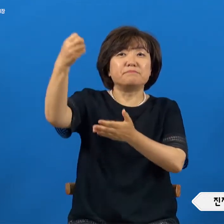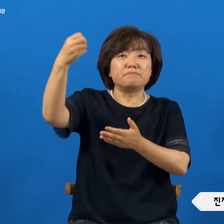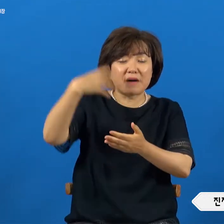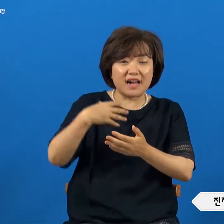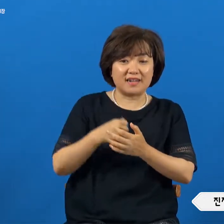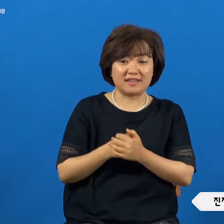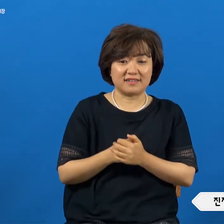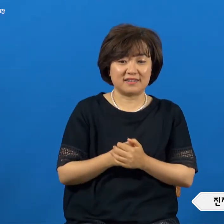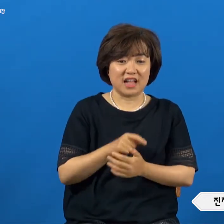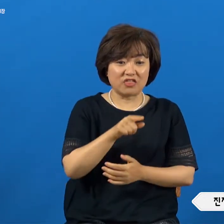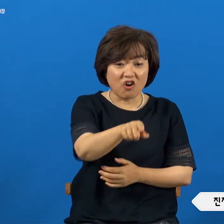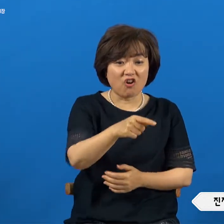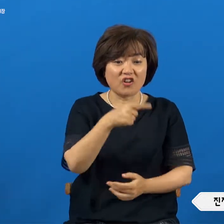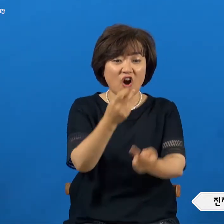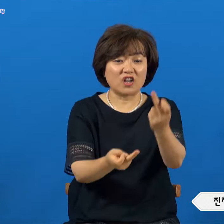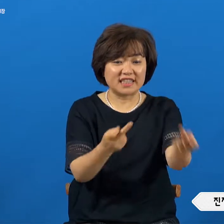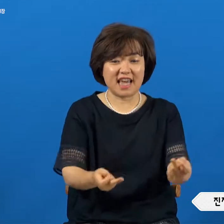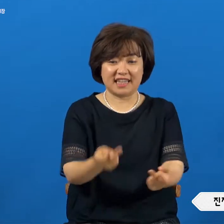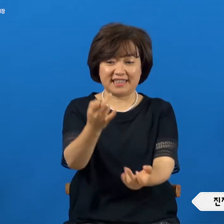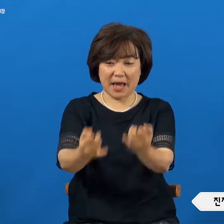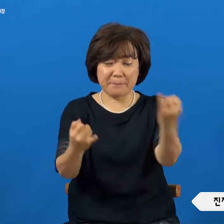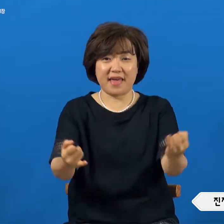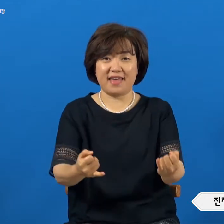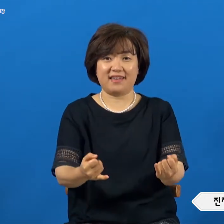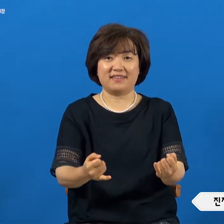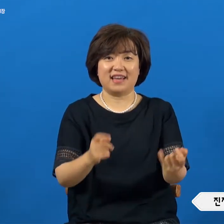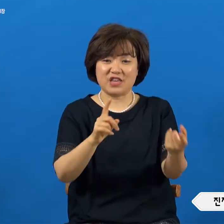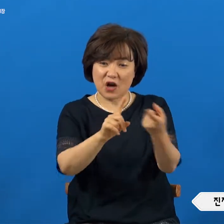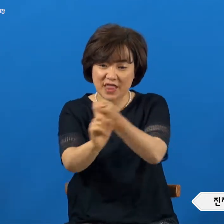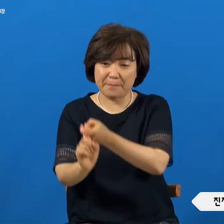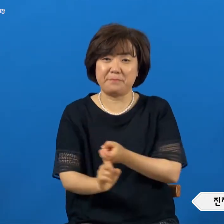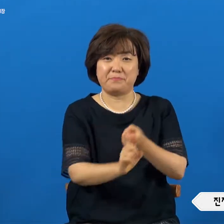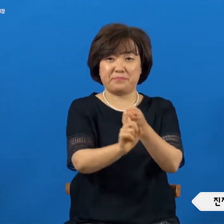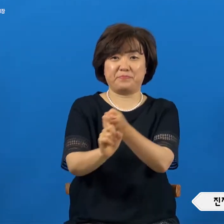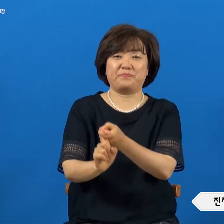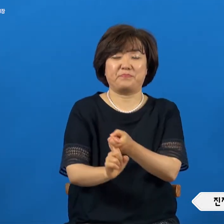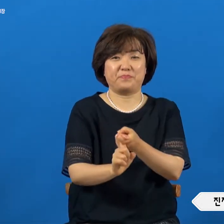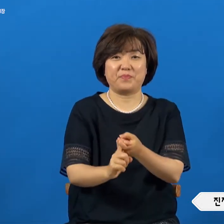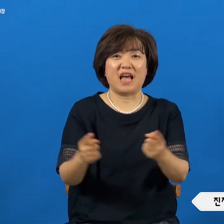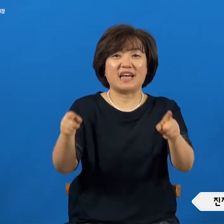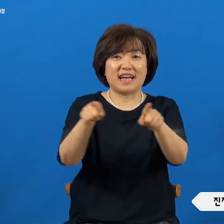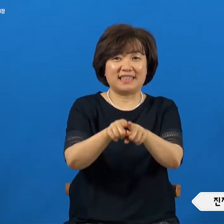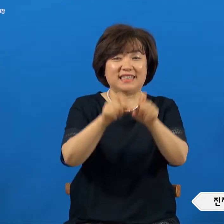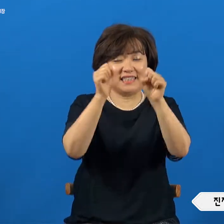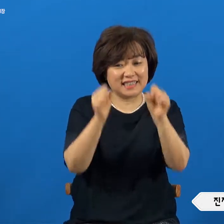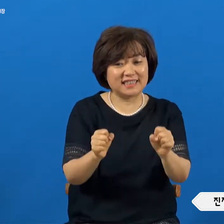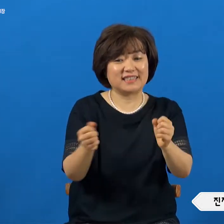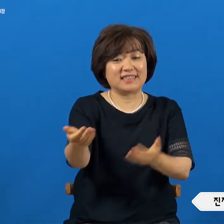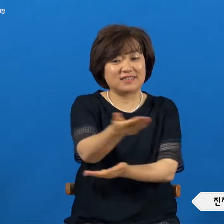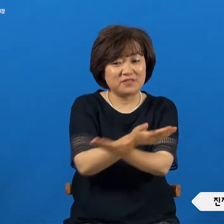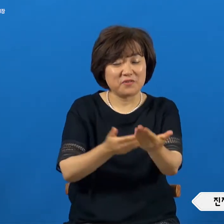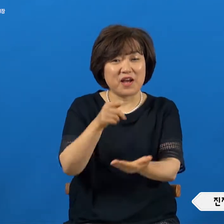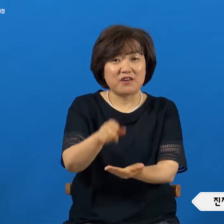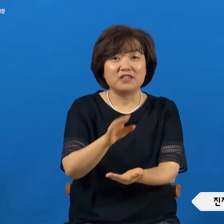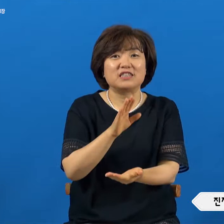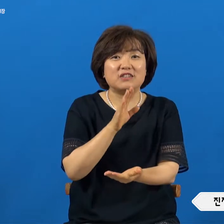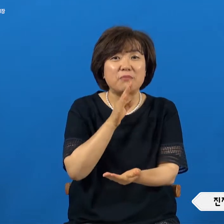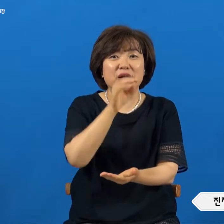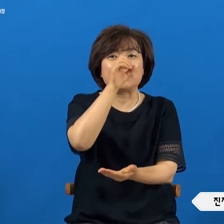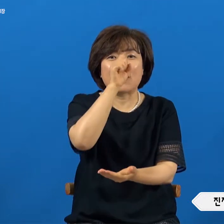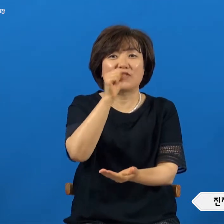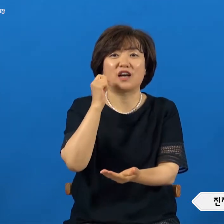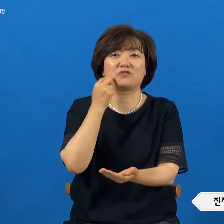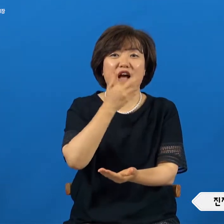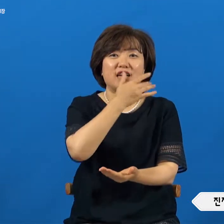이야기합니다. 자매라고 이야기합니다. 형제가 서로 연합하며 동거함이 어찌 그리